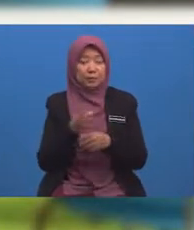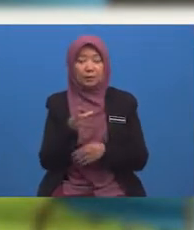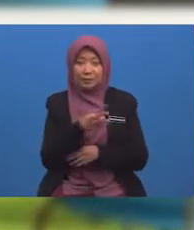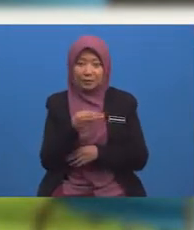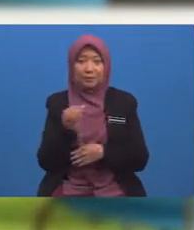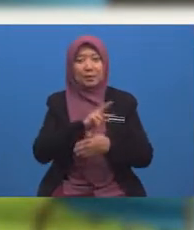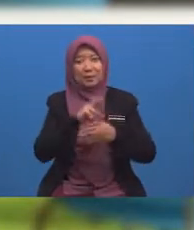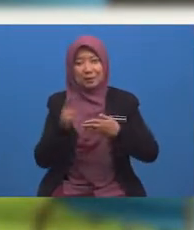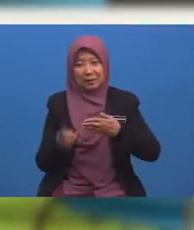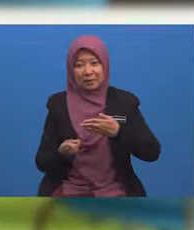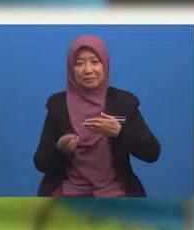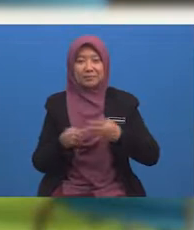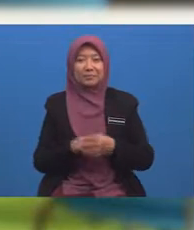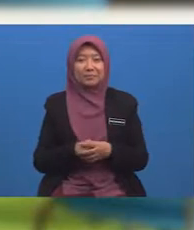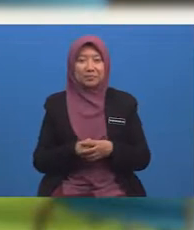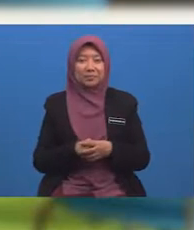akhirat.